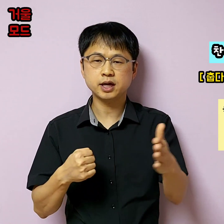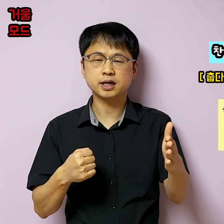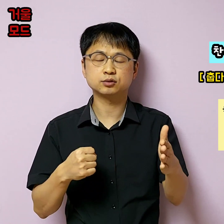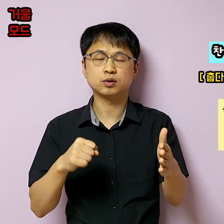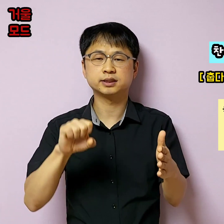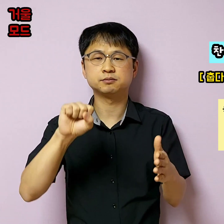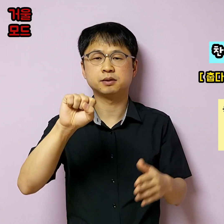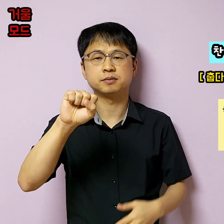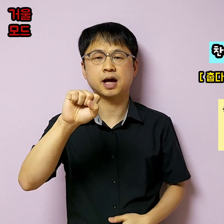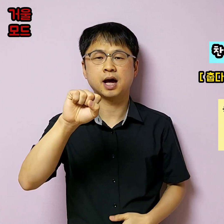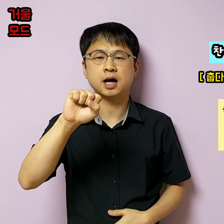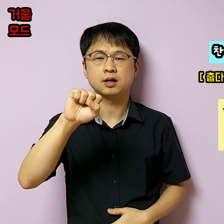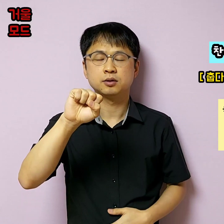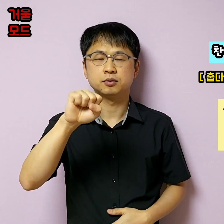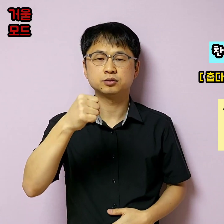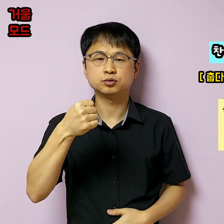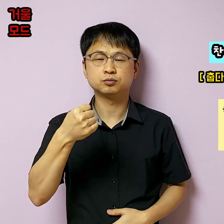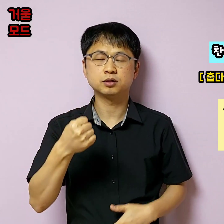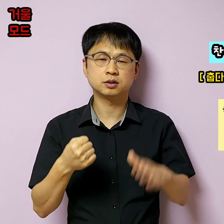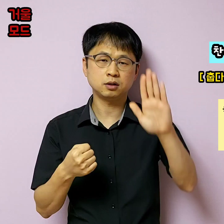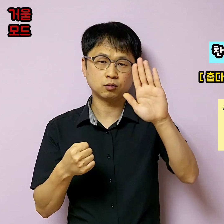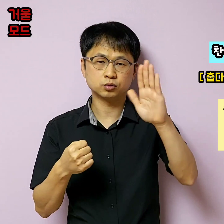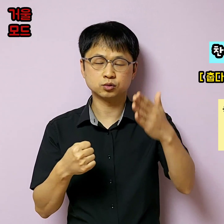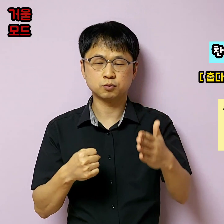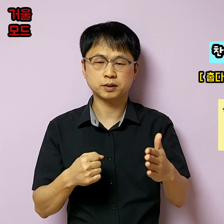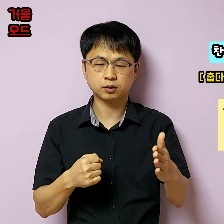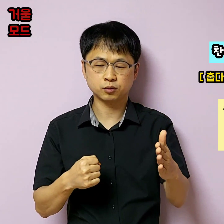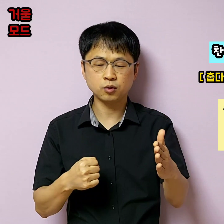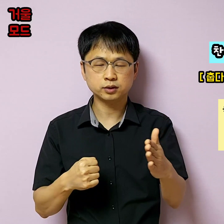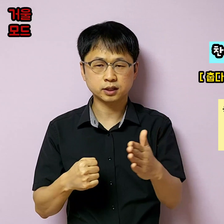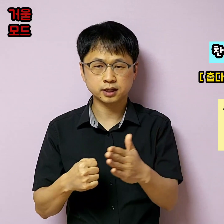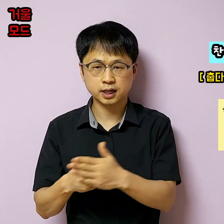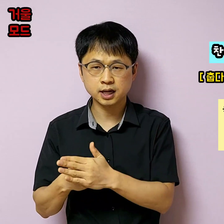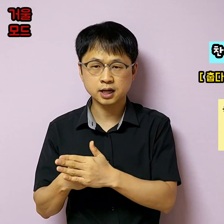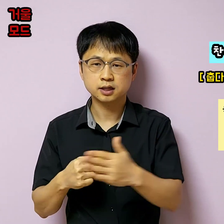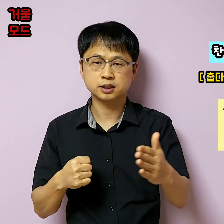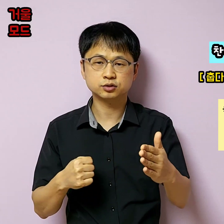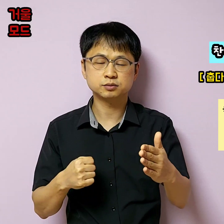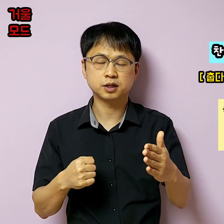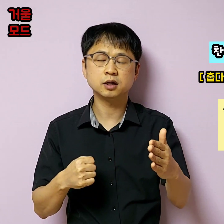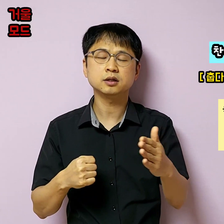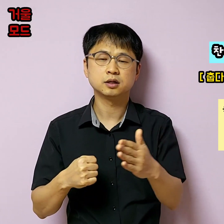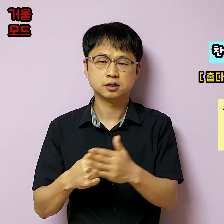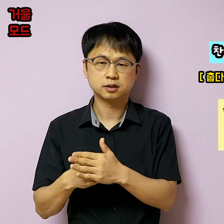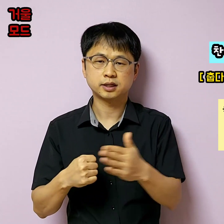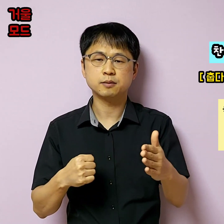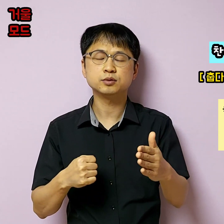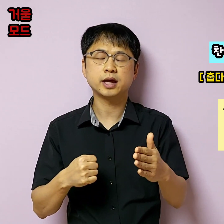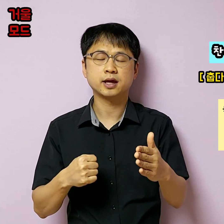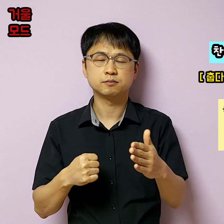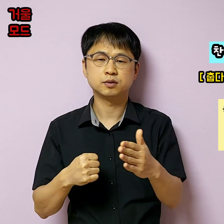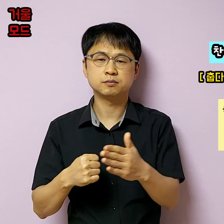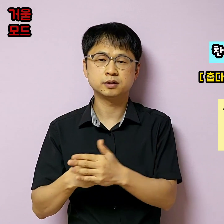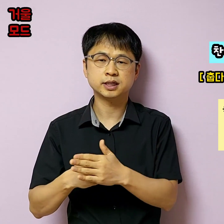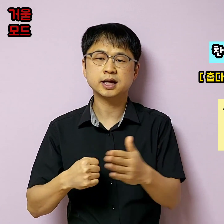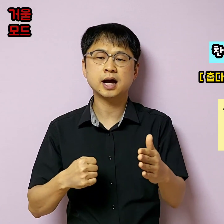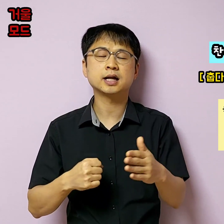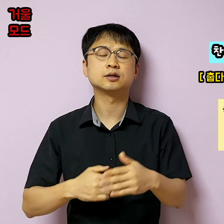때문에 라는 수어 하시면 됩니다. 왼손 주먹을 오른손 손바닥으로 뗐다가 떼주시면 때문에 뭐니까 라는